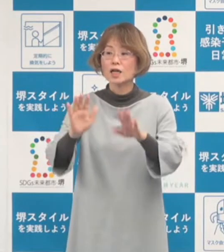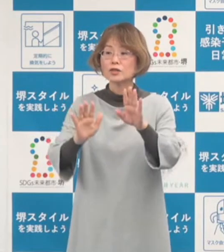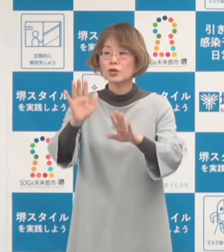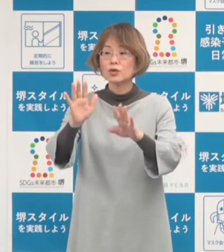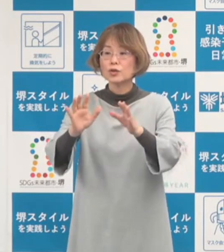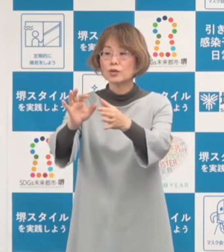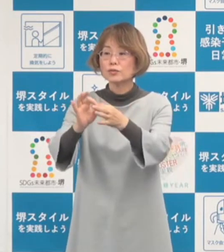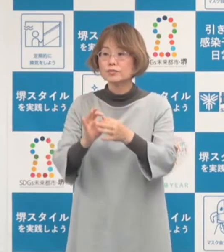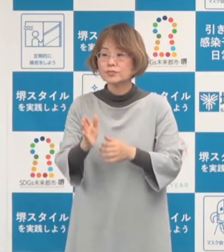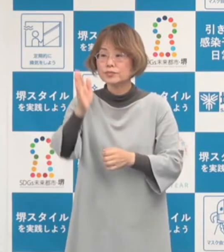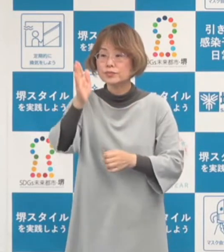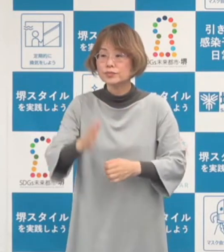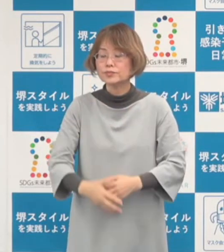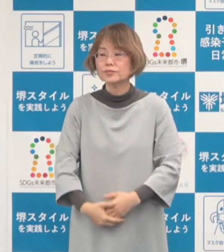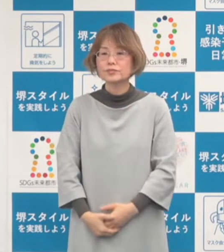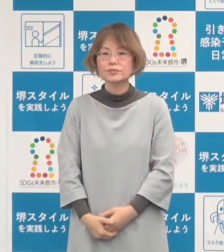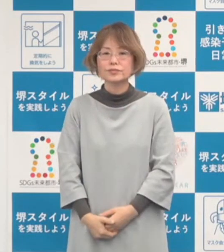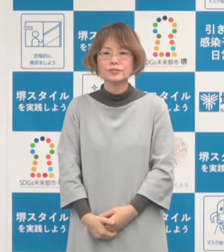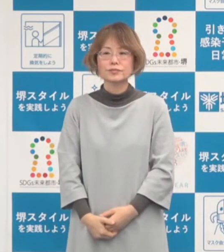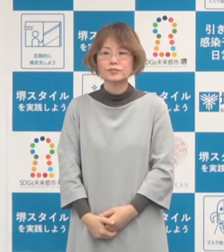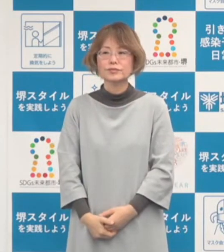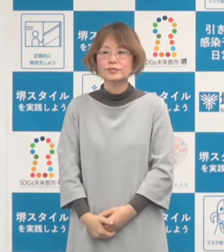伝えてもらえますか。